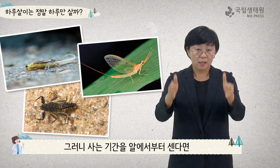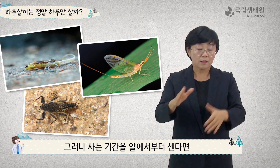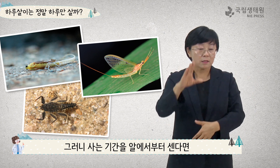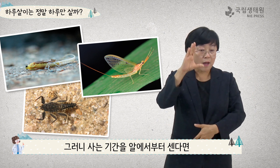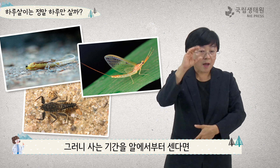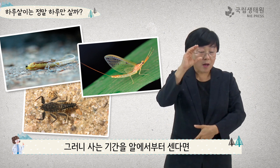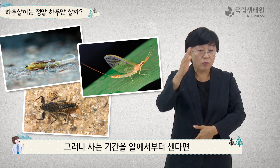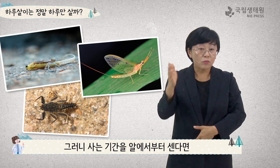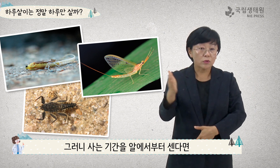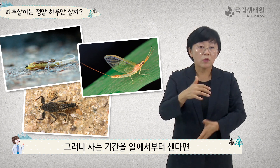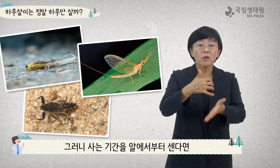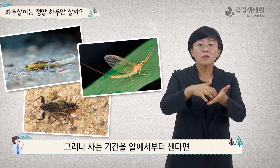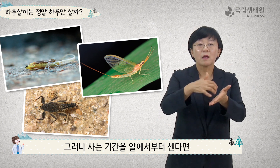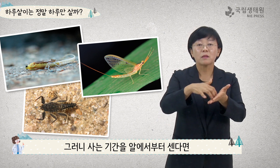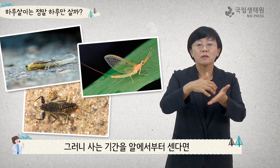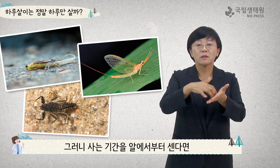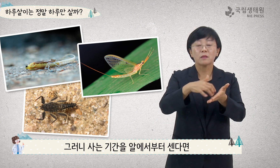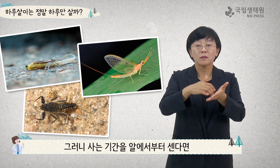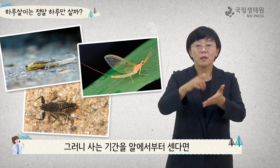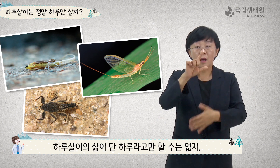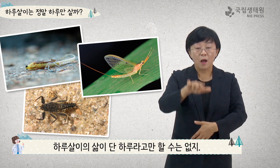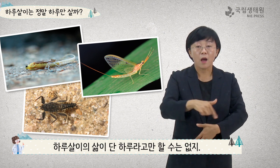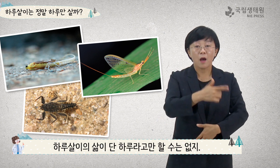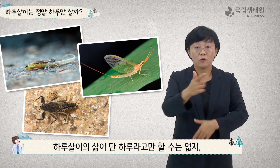하루살이가 다 자라서 세상에 나와 사는 기간은